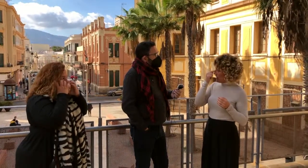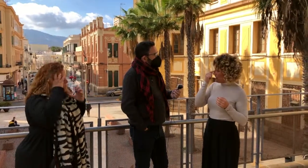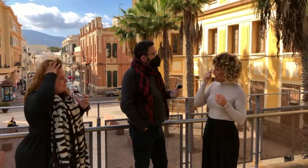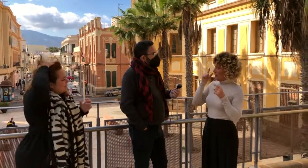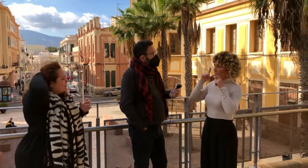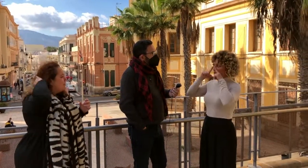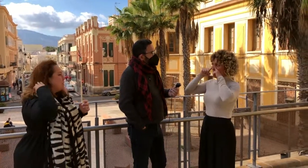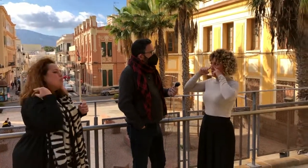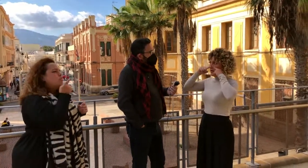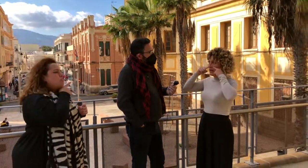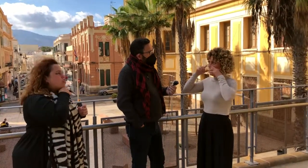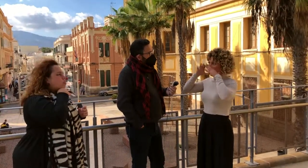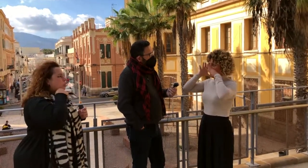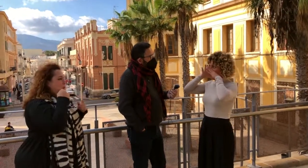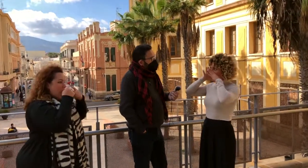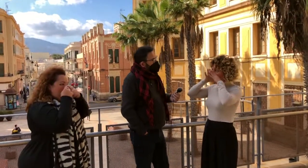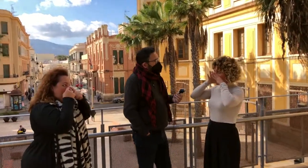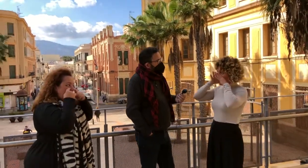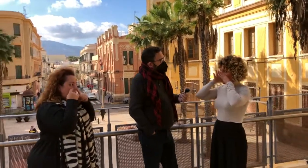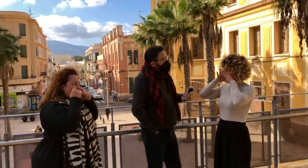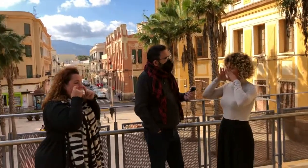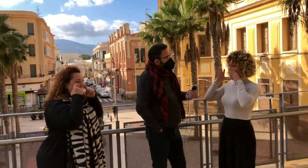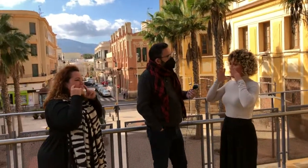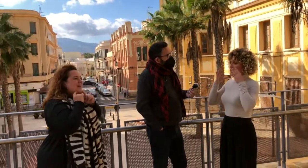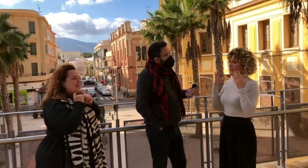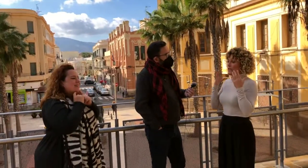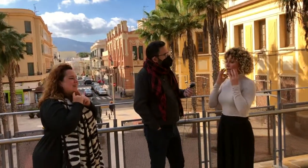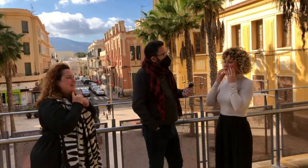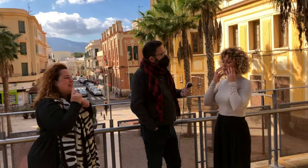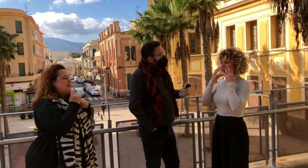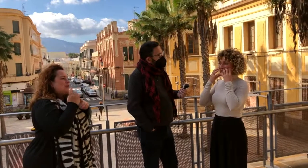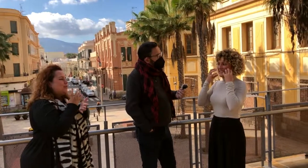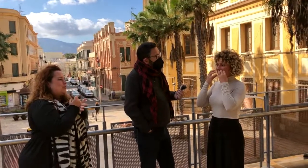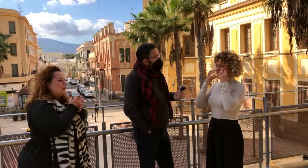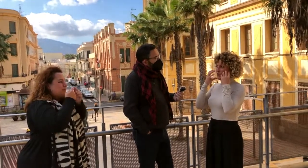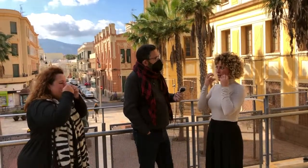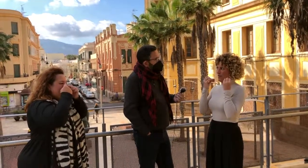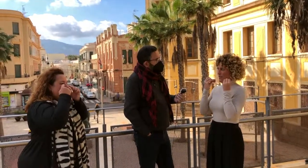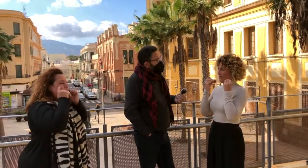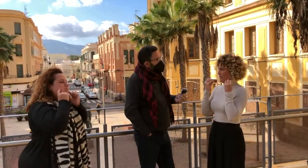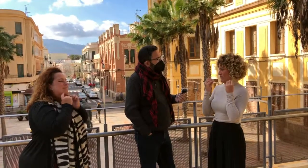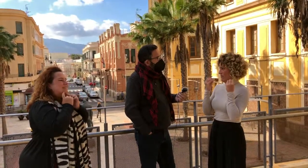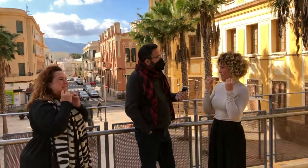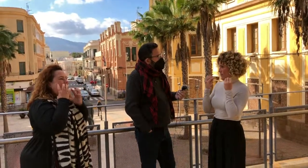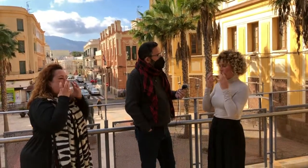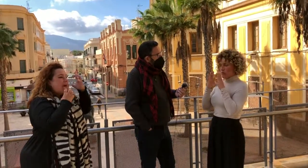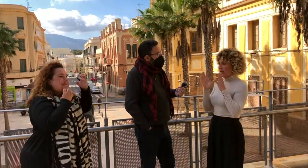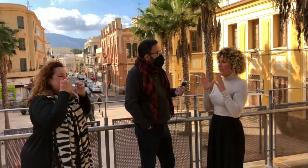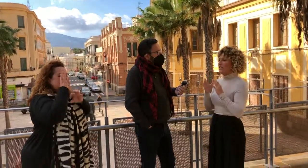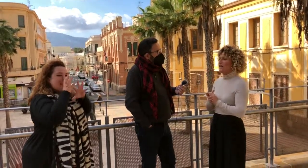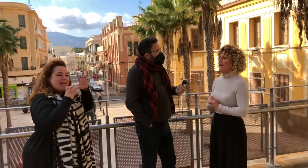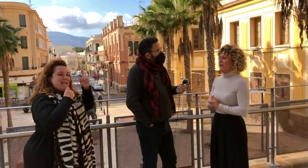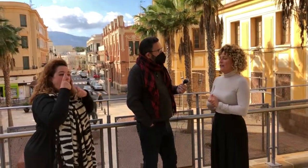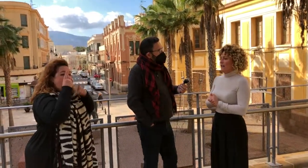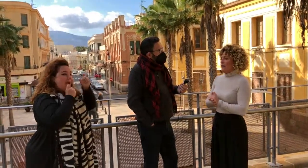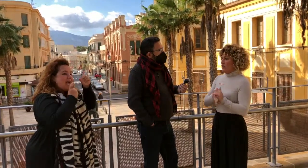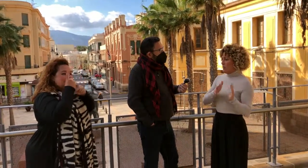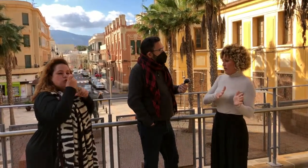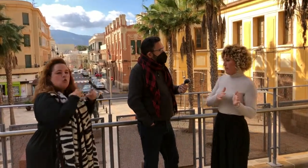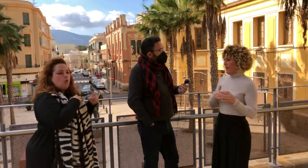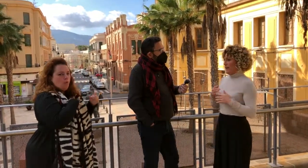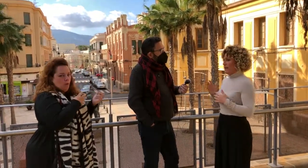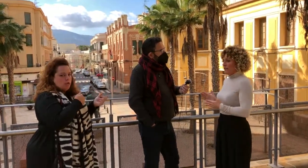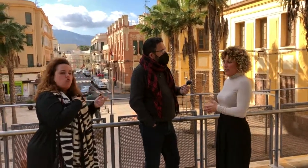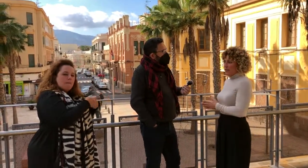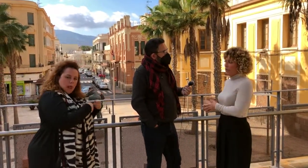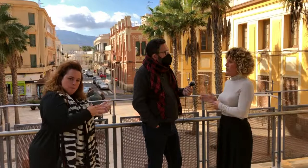hacen daño en la nariz, hacen daño aquí, te dejan todo marcado y encima no puedes gesticular bien, son, ajá, muy rígidas. Yo me las